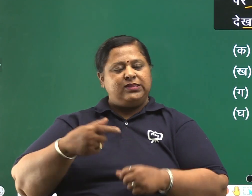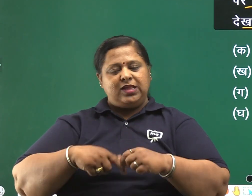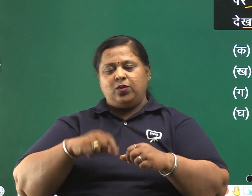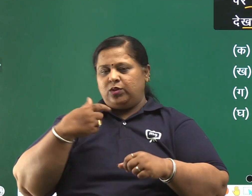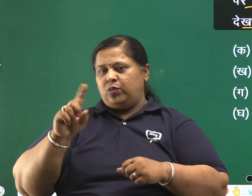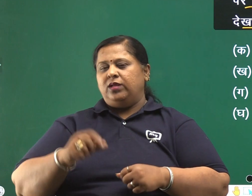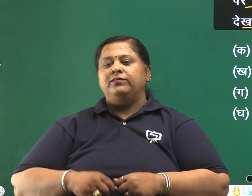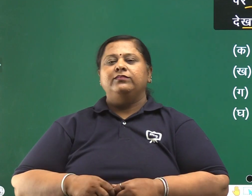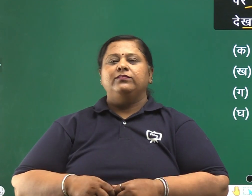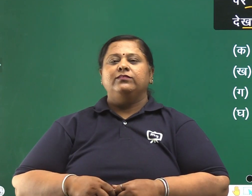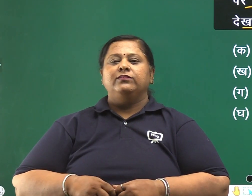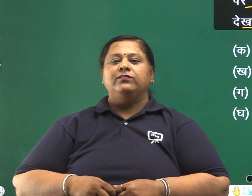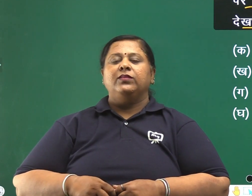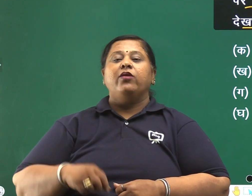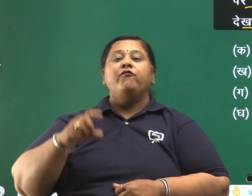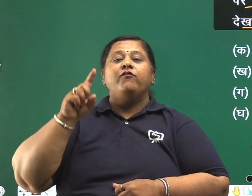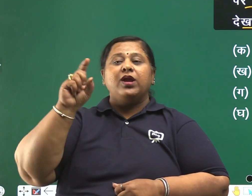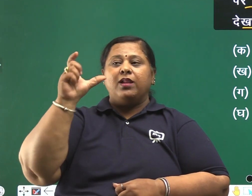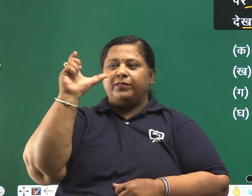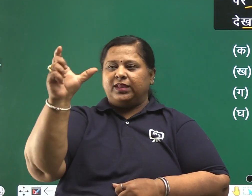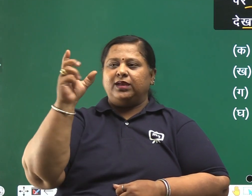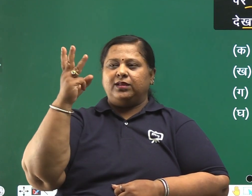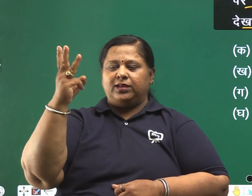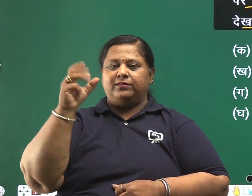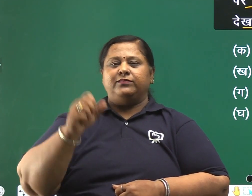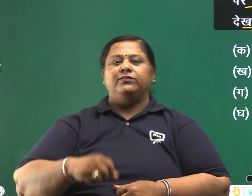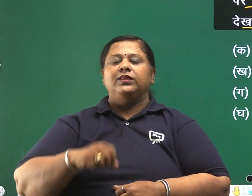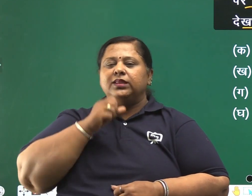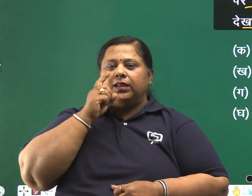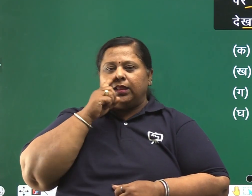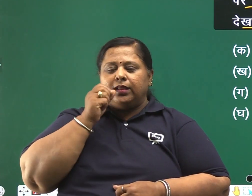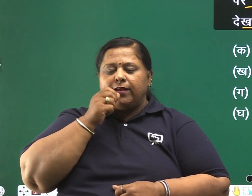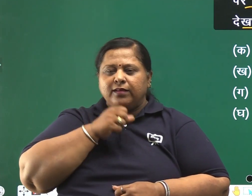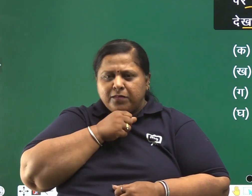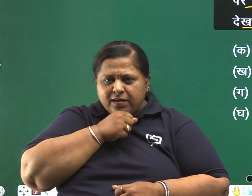होगा विकल्प संख्या 3 दादी माँ।